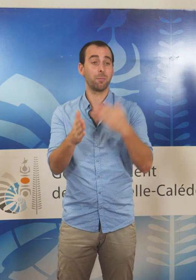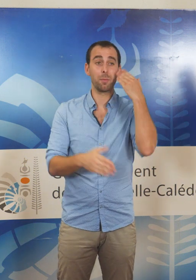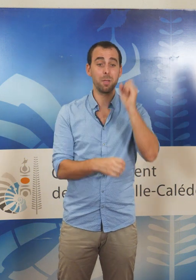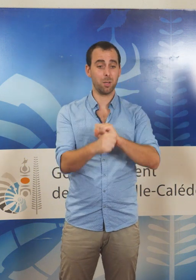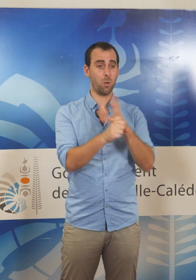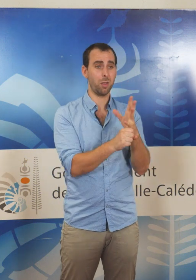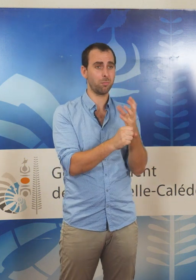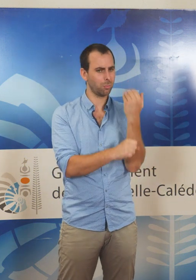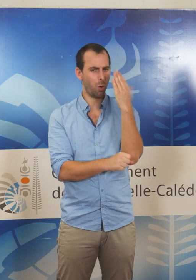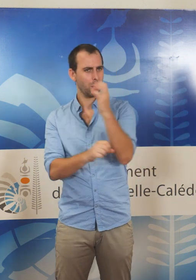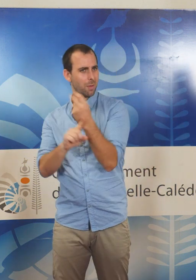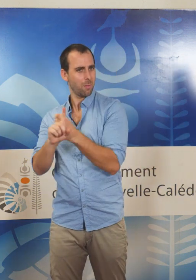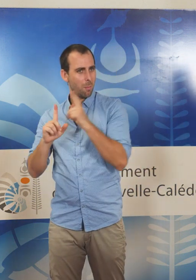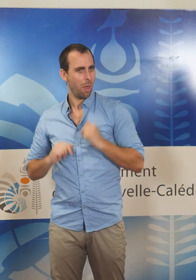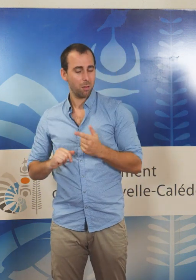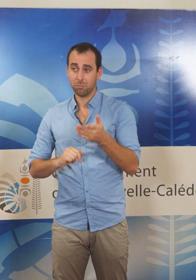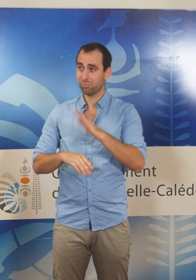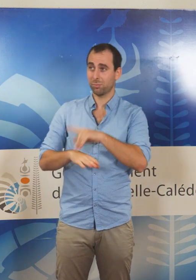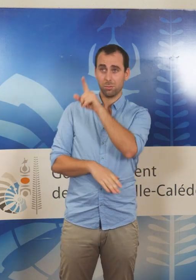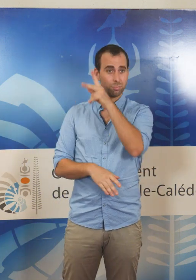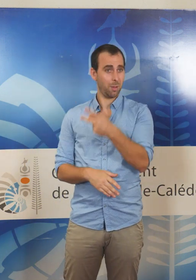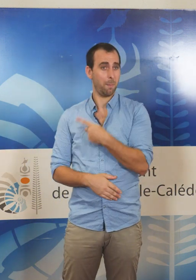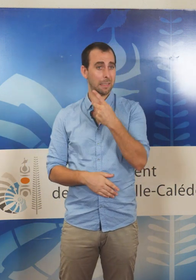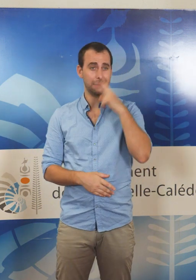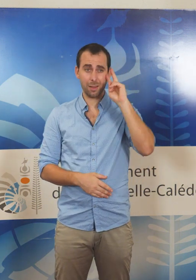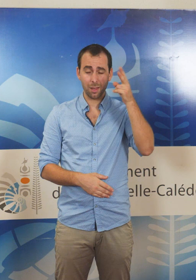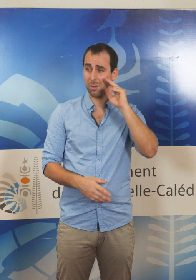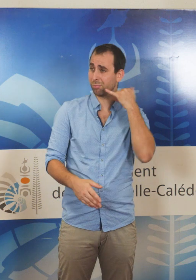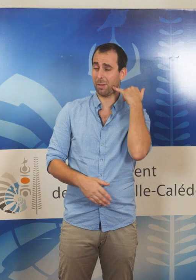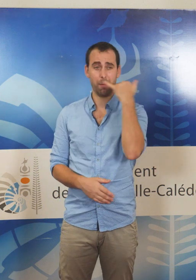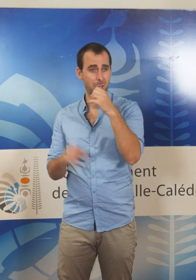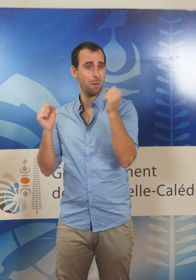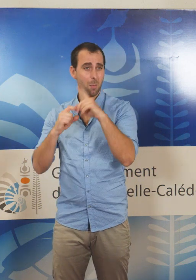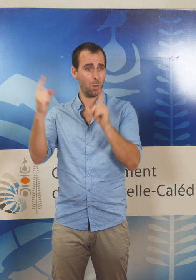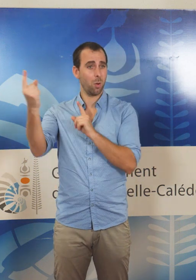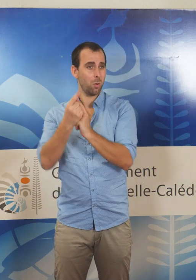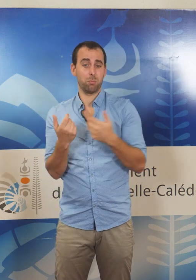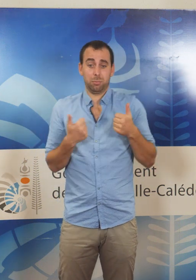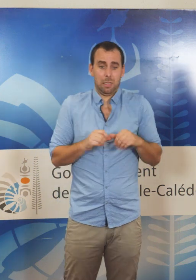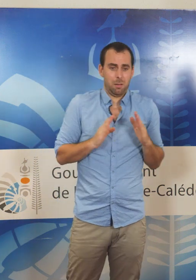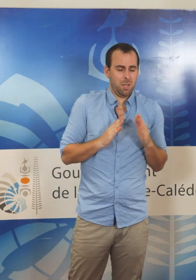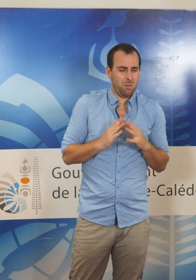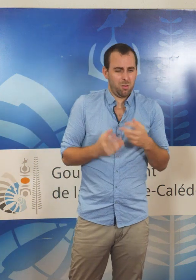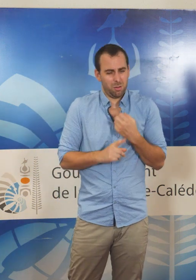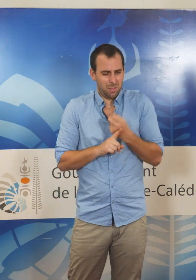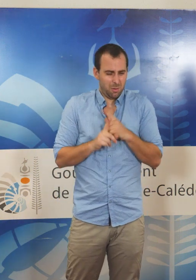Covid-19, contactez votre médecin traitant. Vous ne prenez aucun risque qu'en contactant votre médecin. Par contre, vous prenez un risque en restant chez vous avec des symptômes.